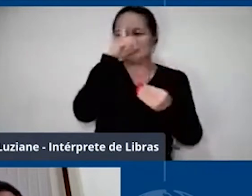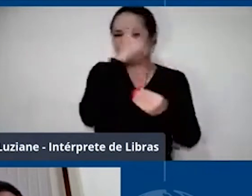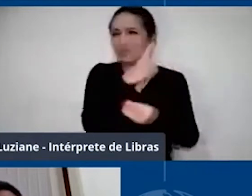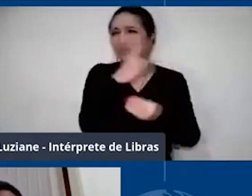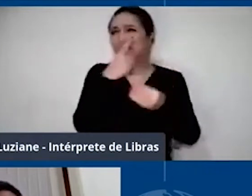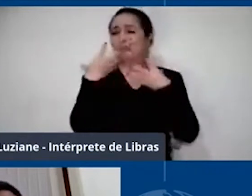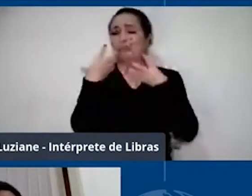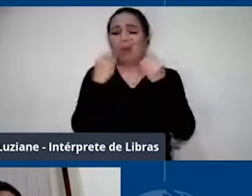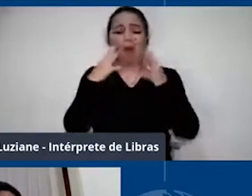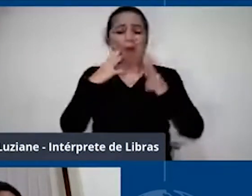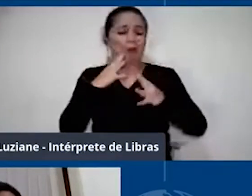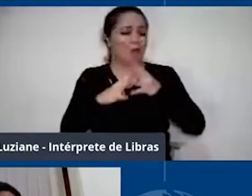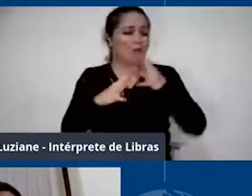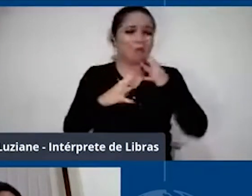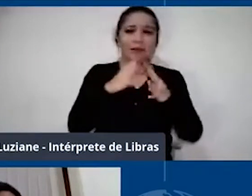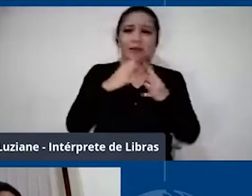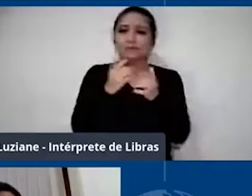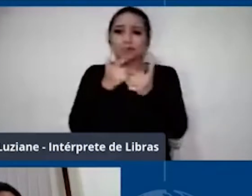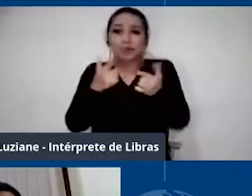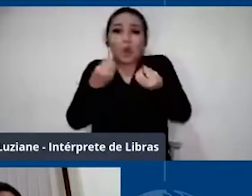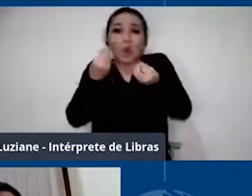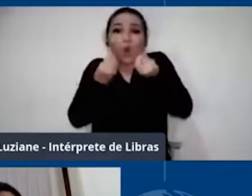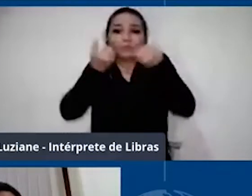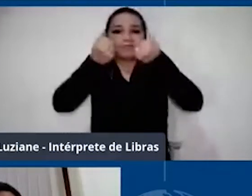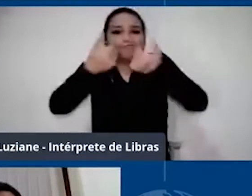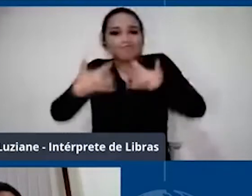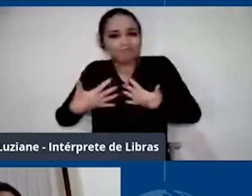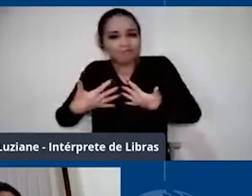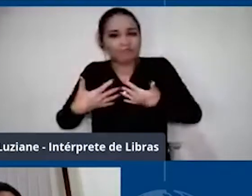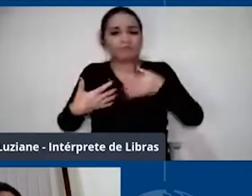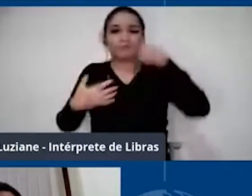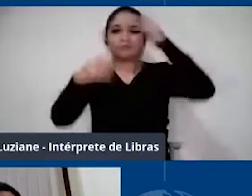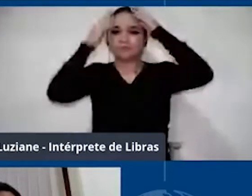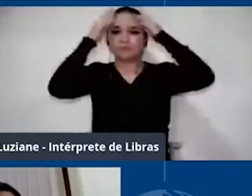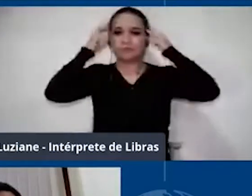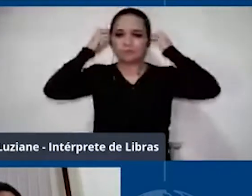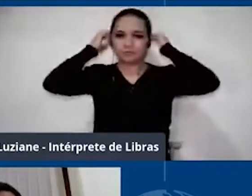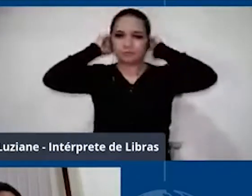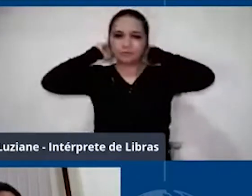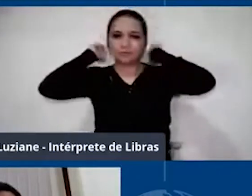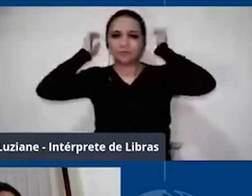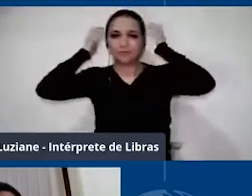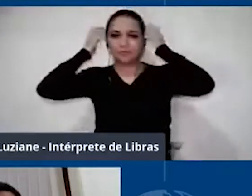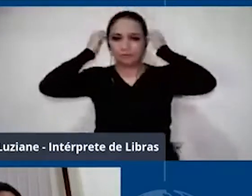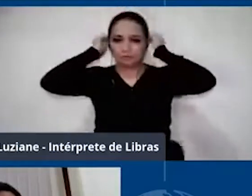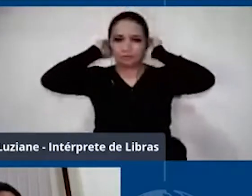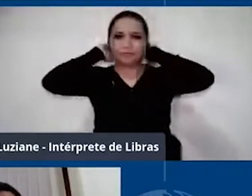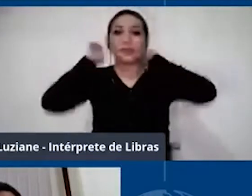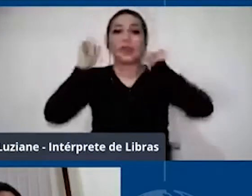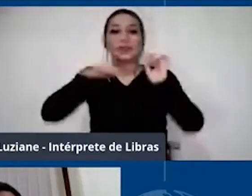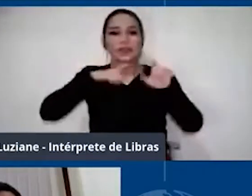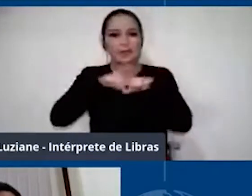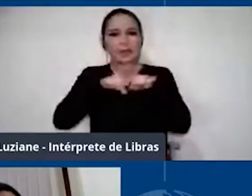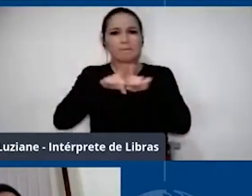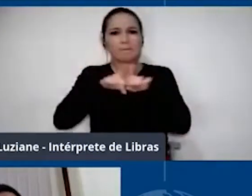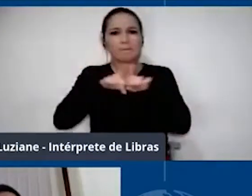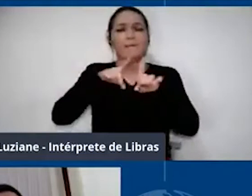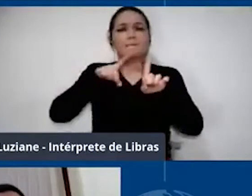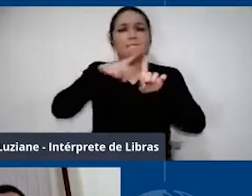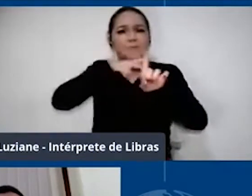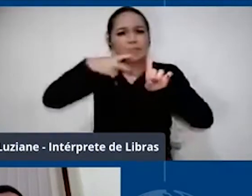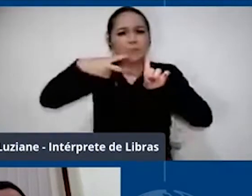coisa que não se justifica isso. Existe um debate, uma percepção dentro da Câmara